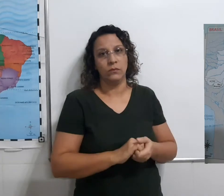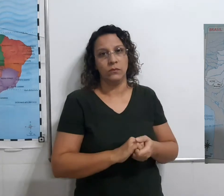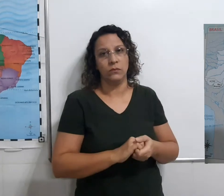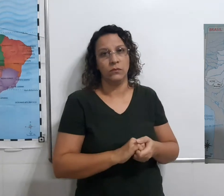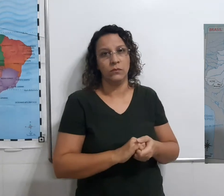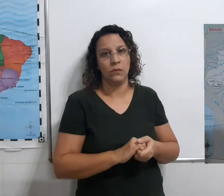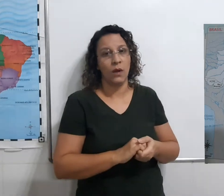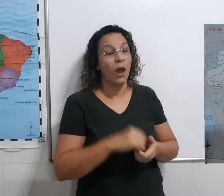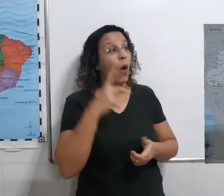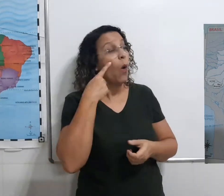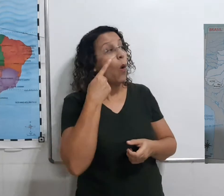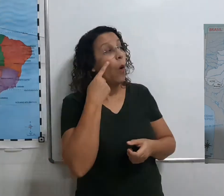Observe.